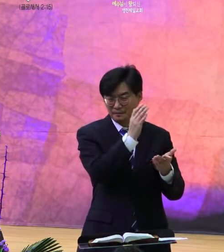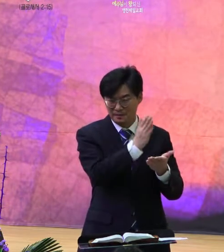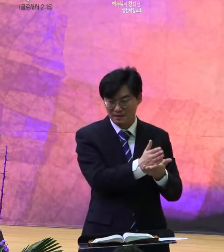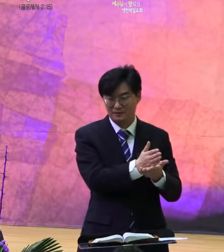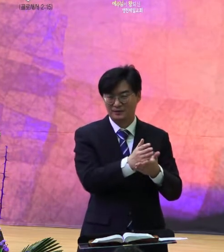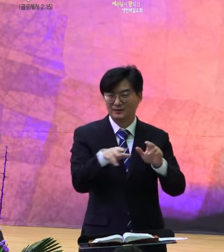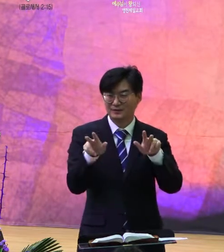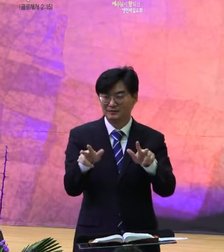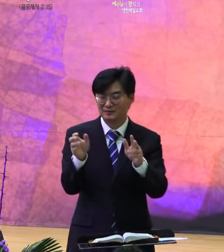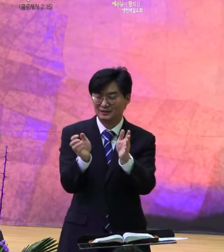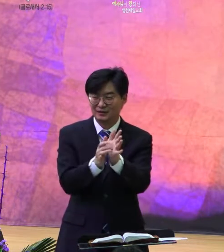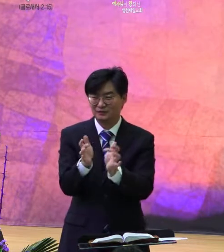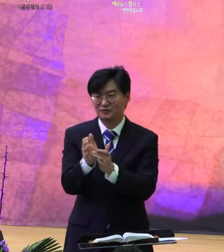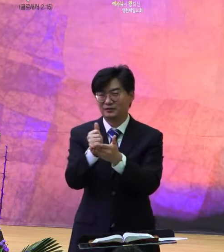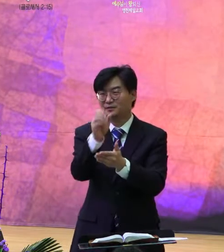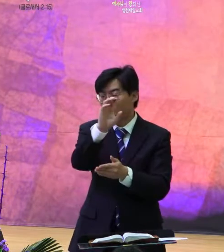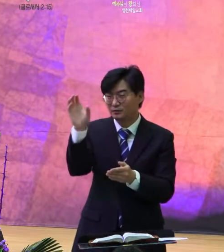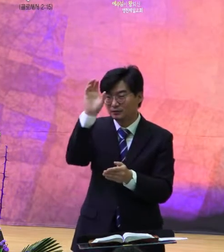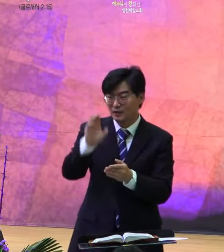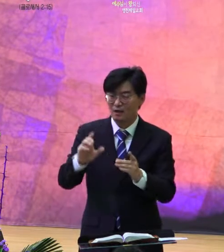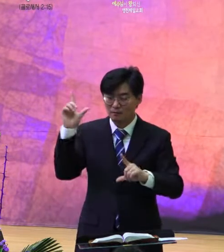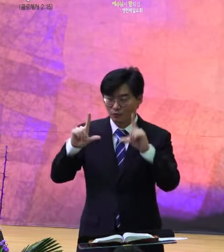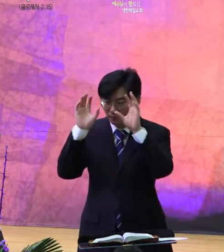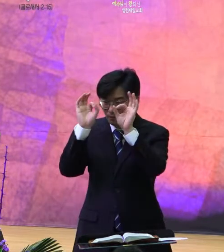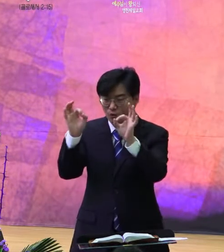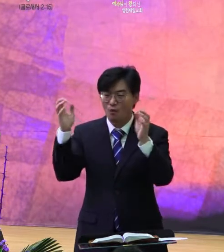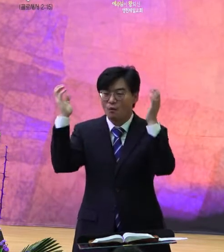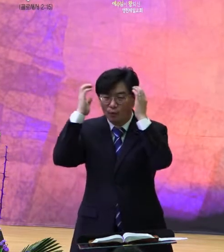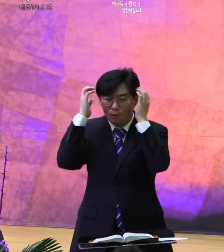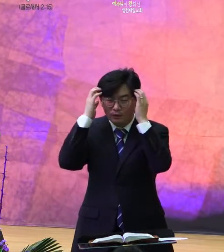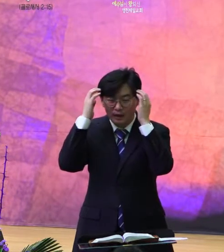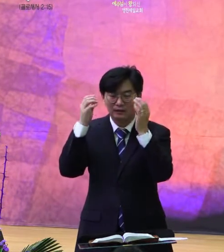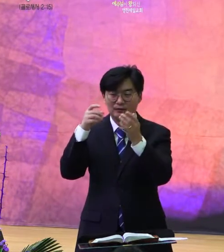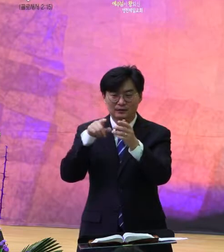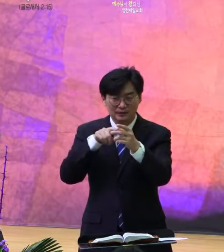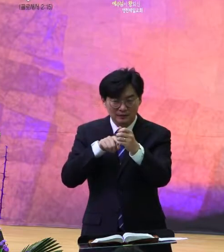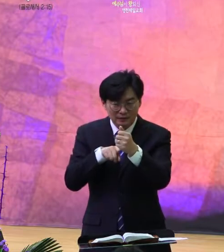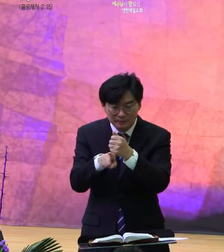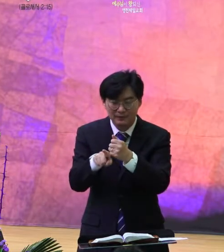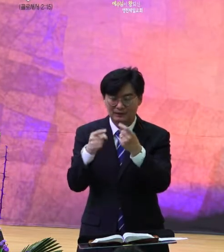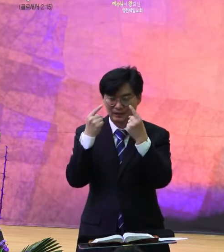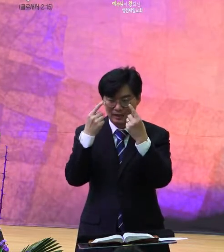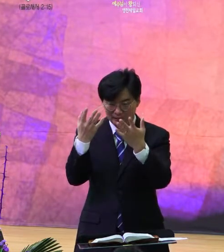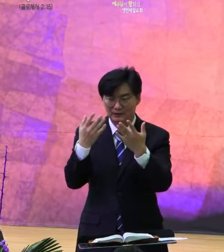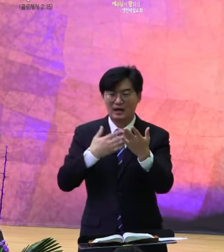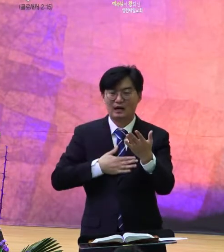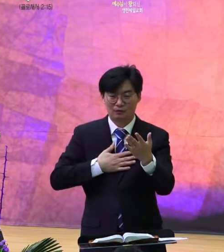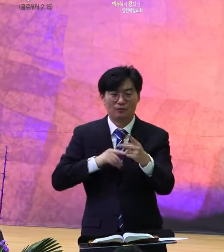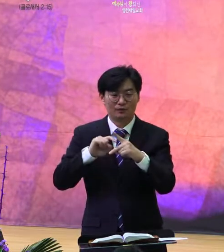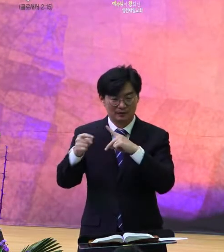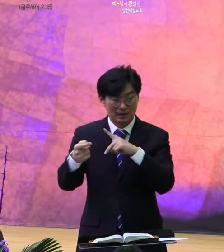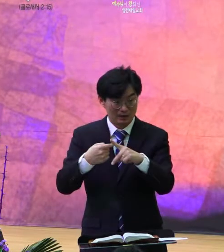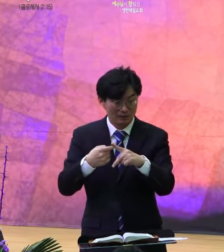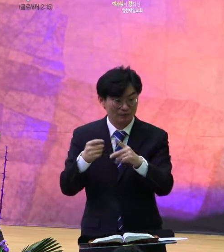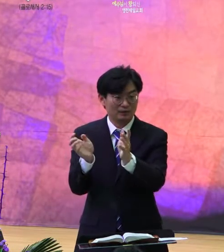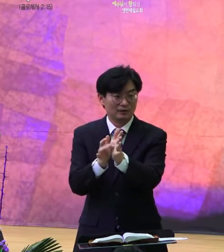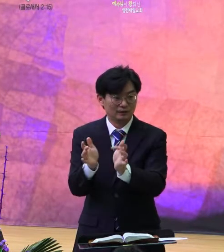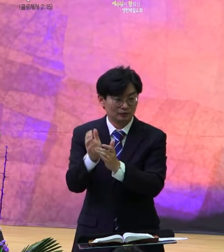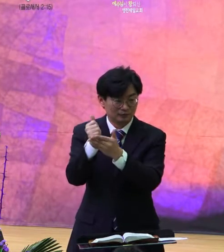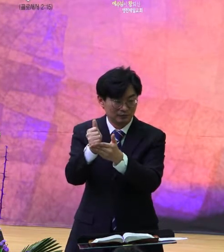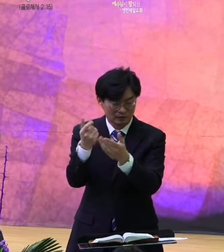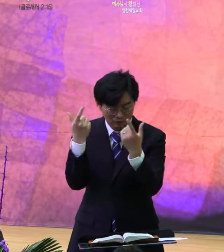십자가를 향한 고난주간 일주일이 시작됐습니다. 십자가를 향한 여러분 새로운 결단으로 이 일주일을 보낼 수